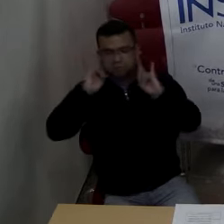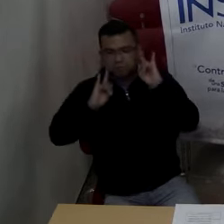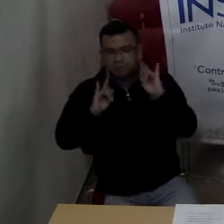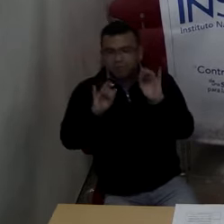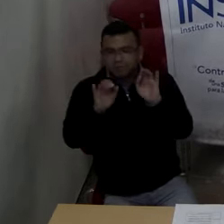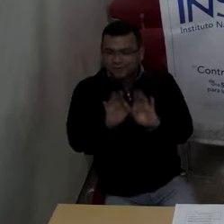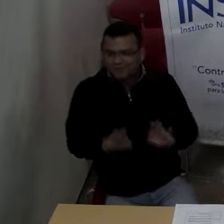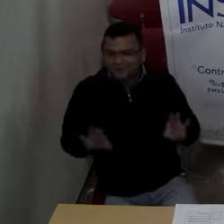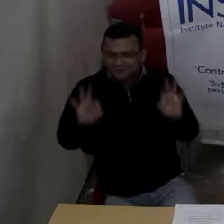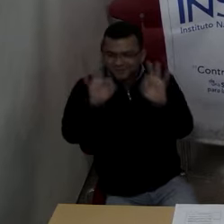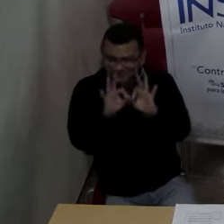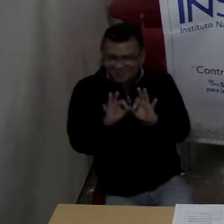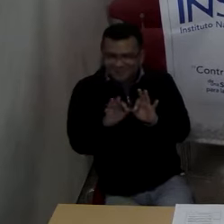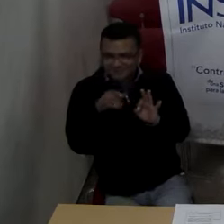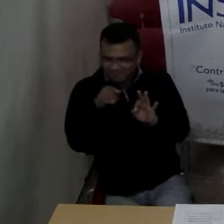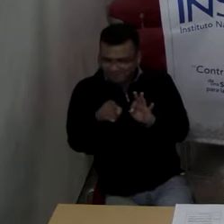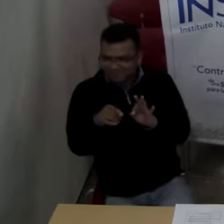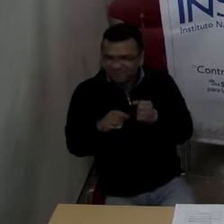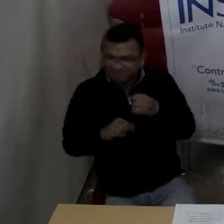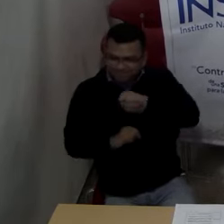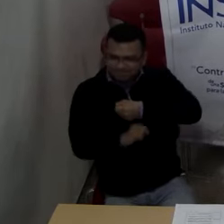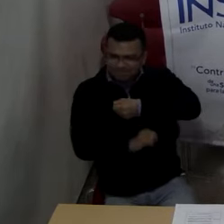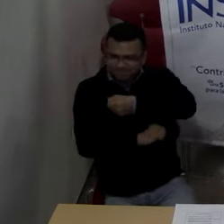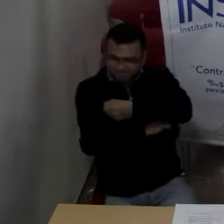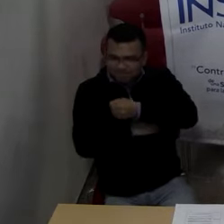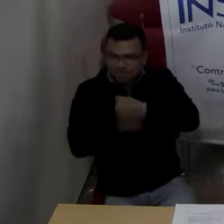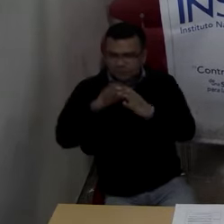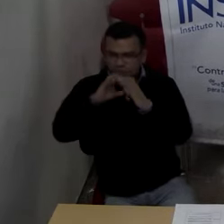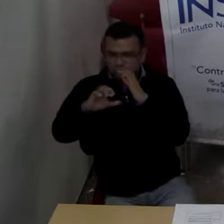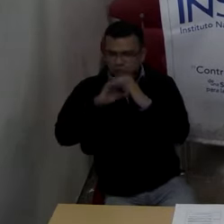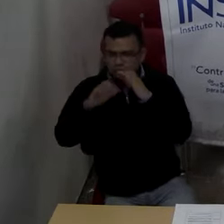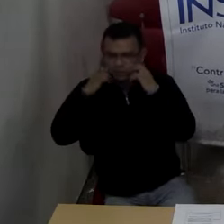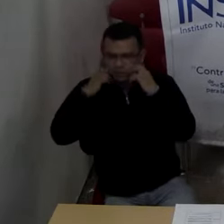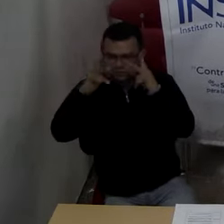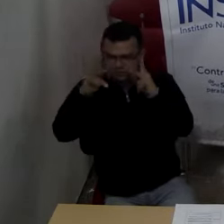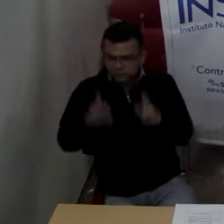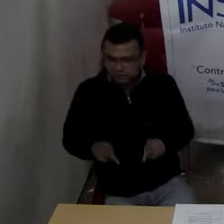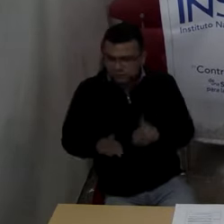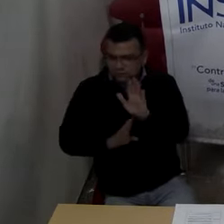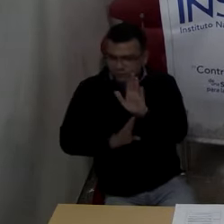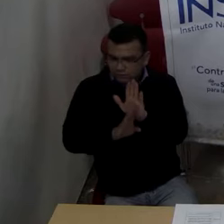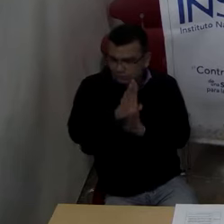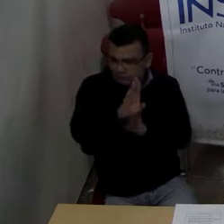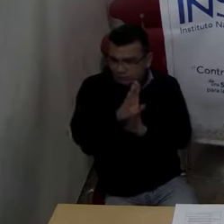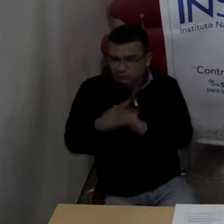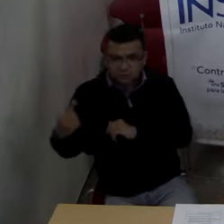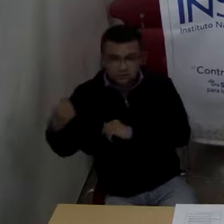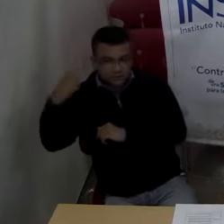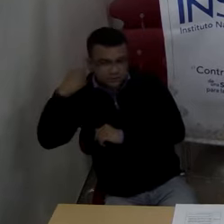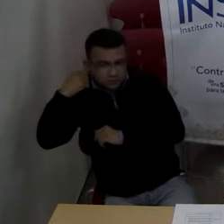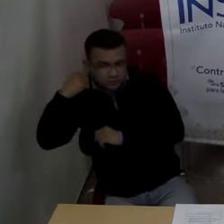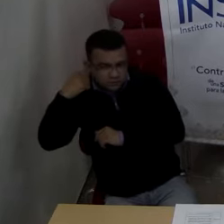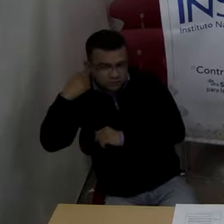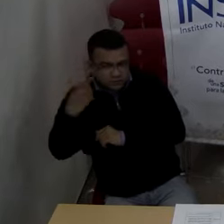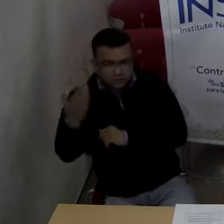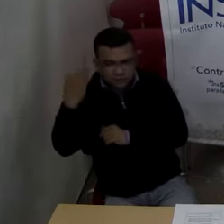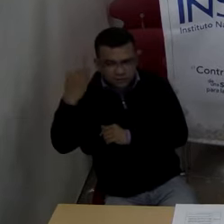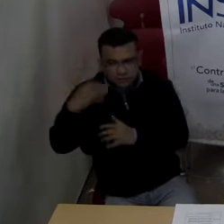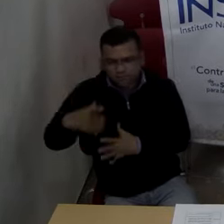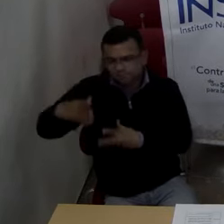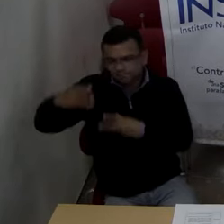en el desarrollo de la comunicación humana y es la vía para adquirir la lengua, desarrollar el